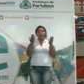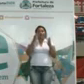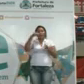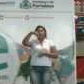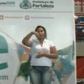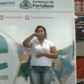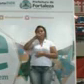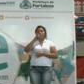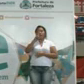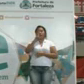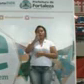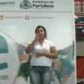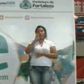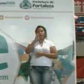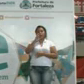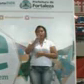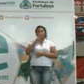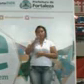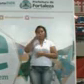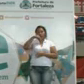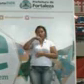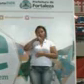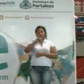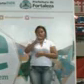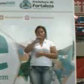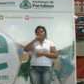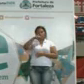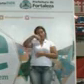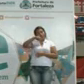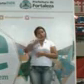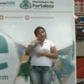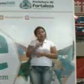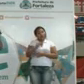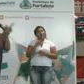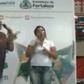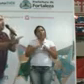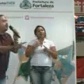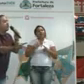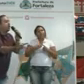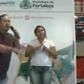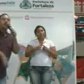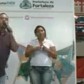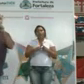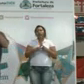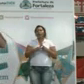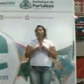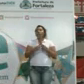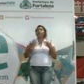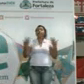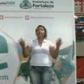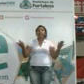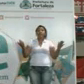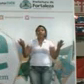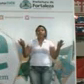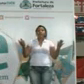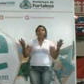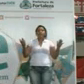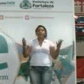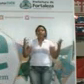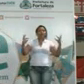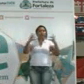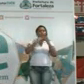às vanguardas: futurismo, dadaísmo, cubismo, expressionismo e surrealismo. Diz aí um lugar onde